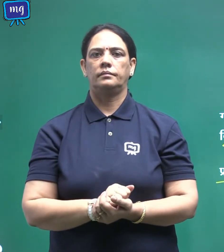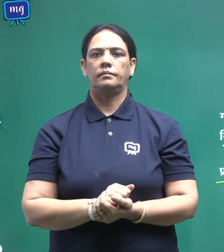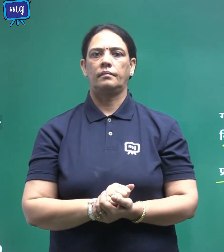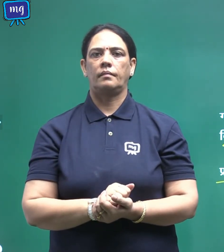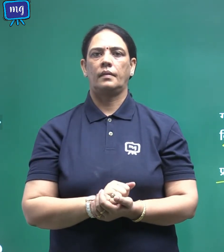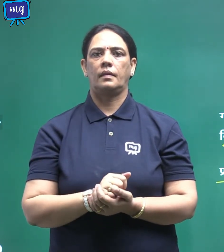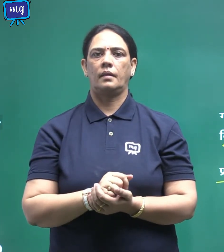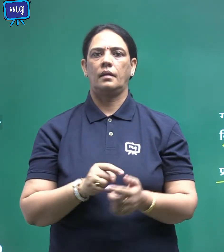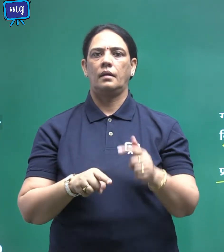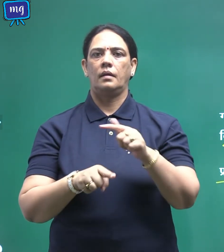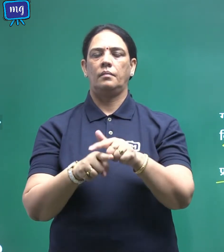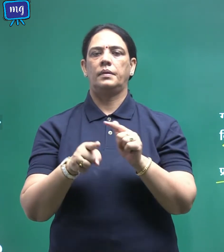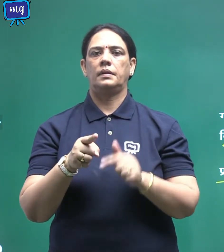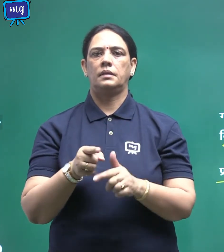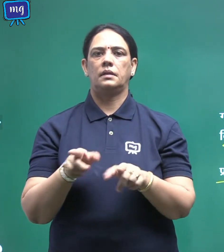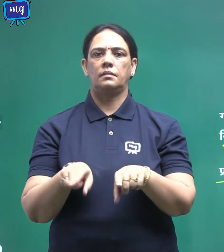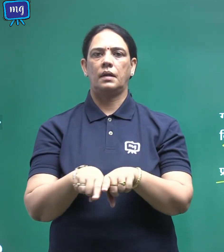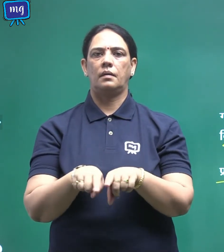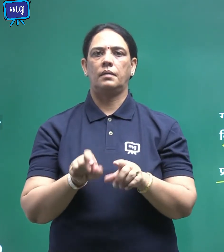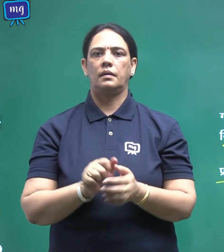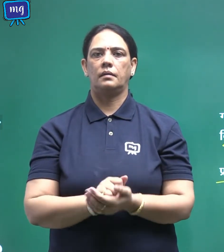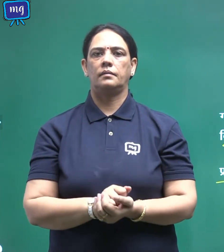प्रतिशत बराबर